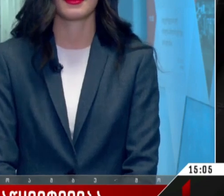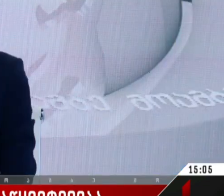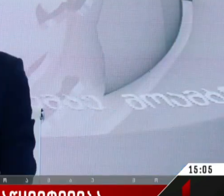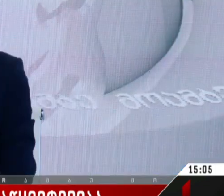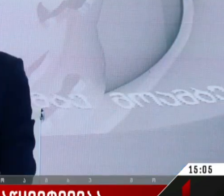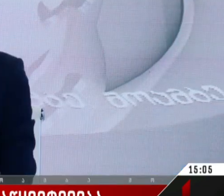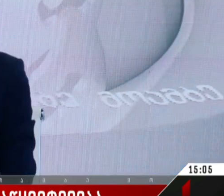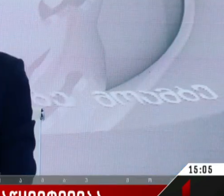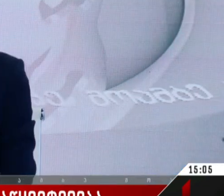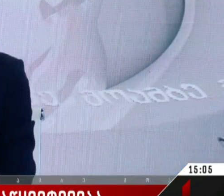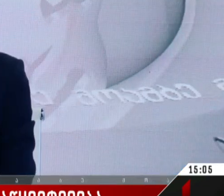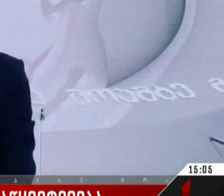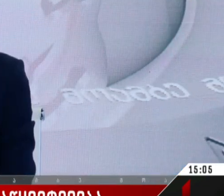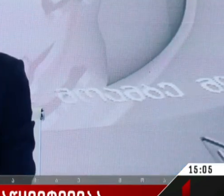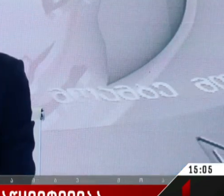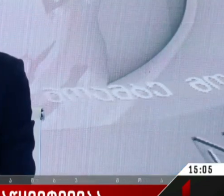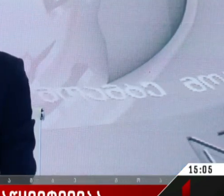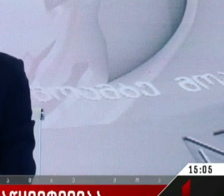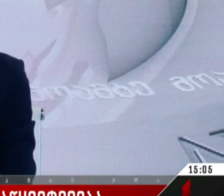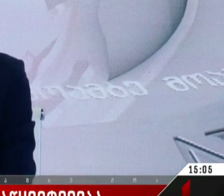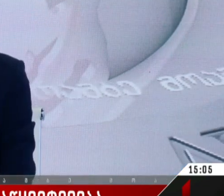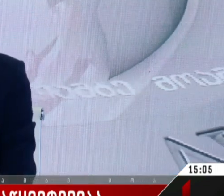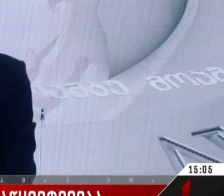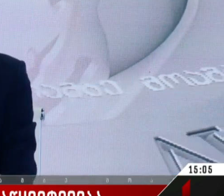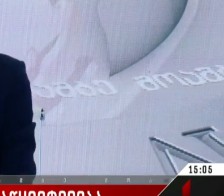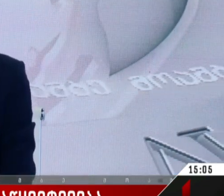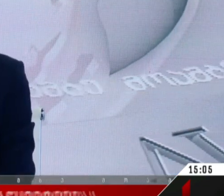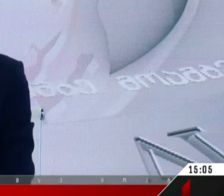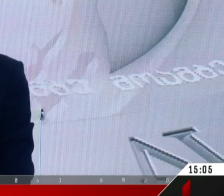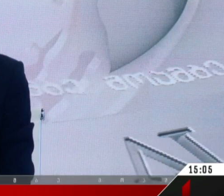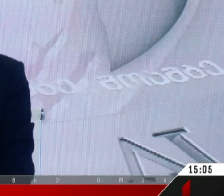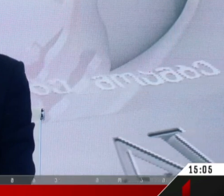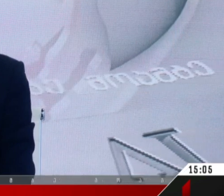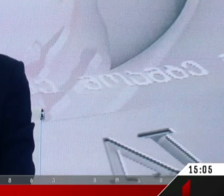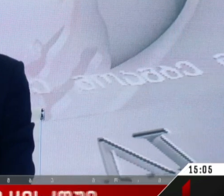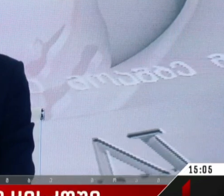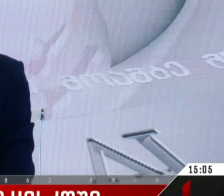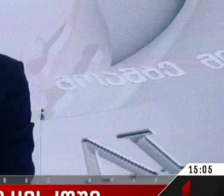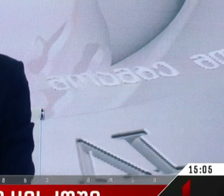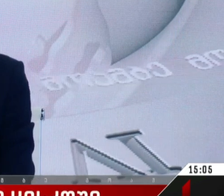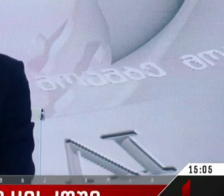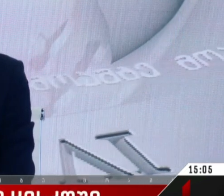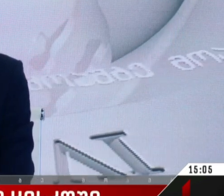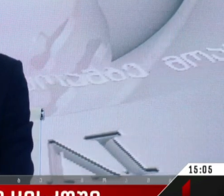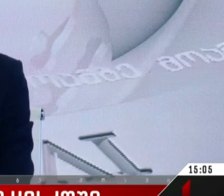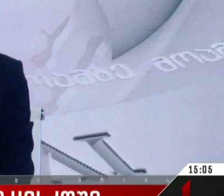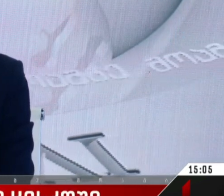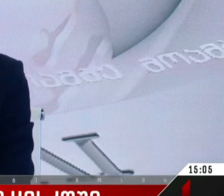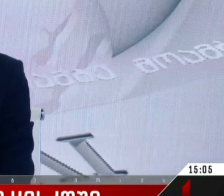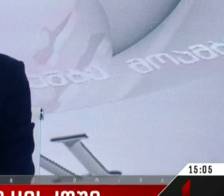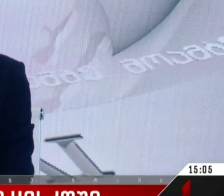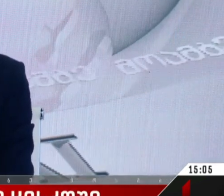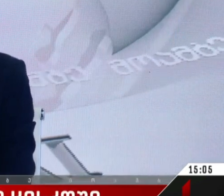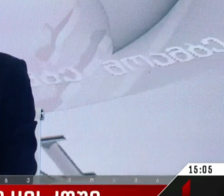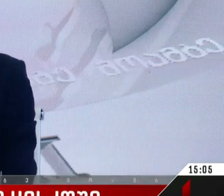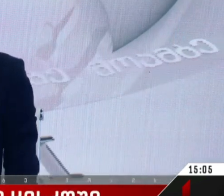Teona Hubulava, opirda perioetărși. Hual at municipalității, șuale duri arceune biciat ardeba, aircevene urmir, sacrebulos